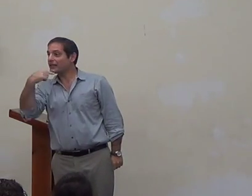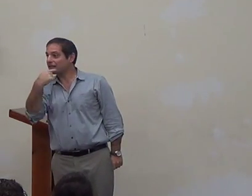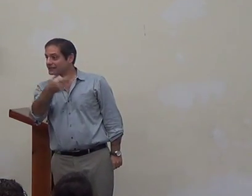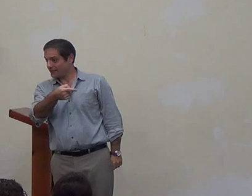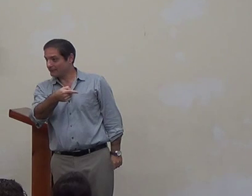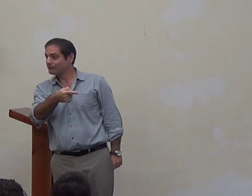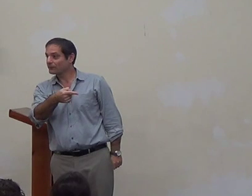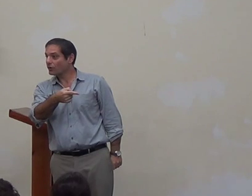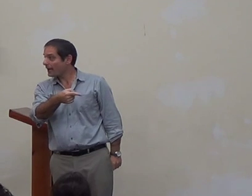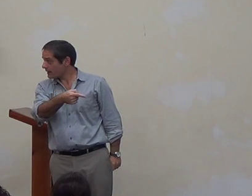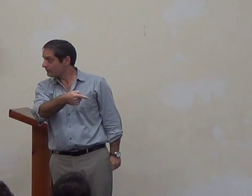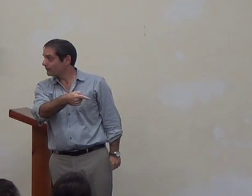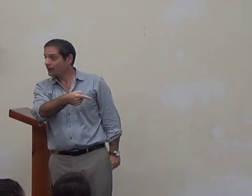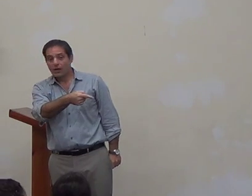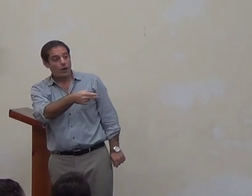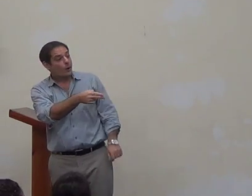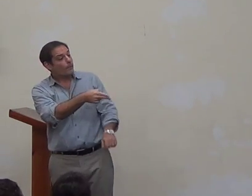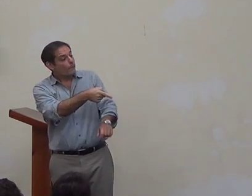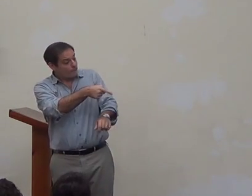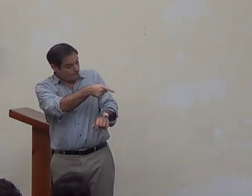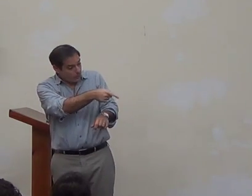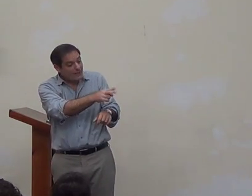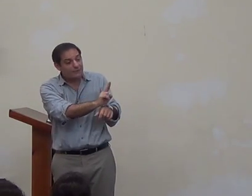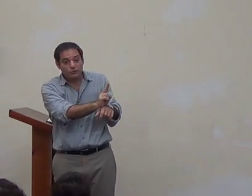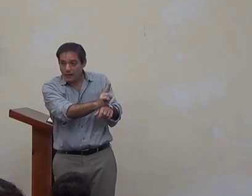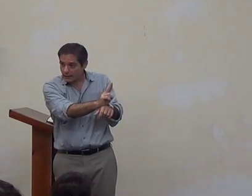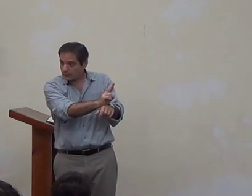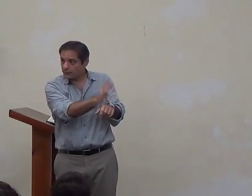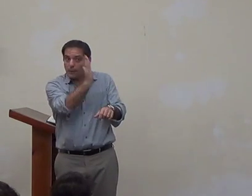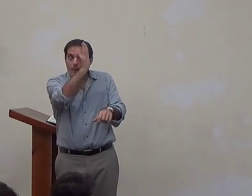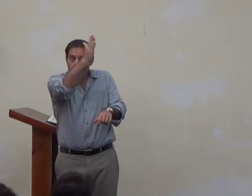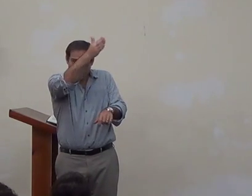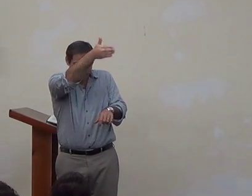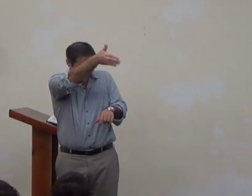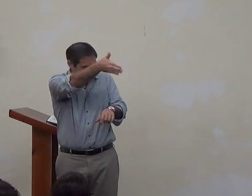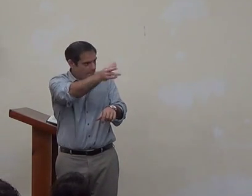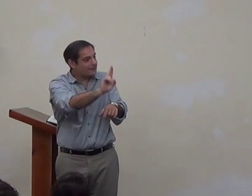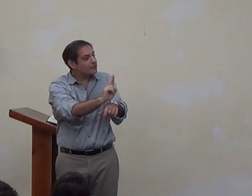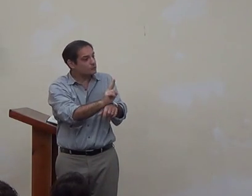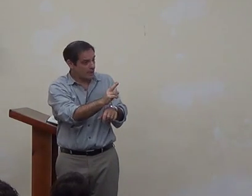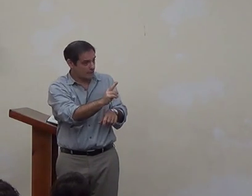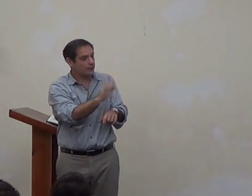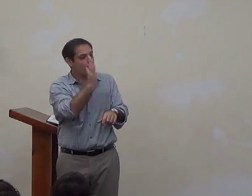Entonces Dios le dice, ¿ok? Vos